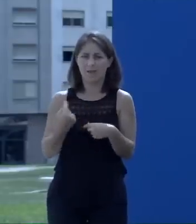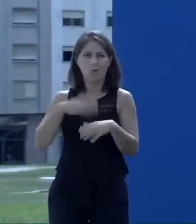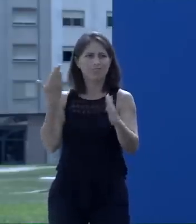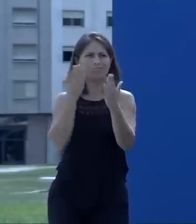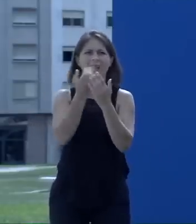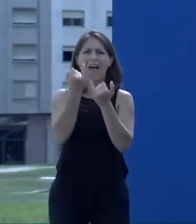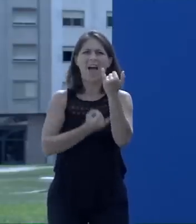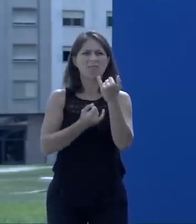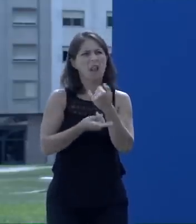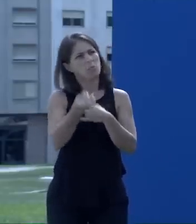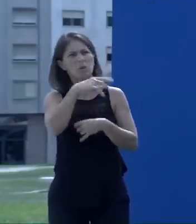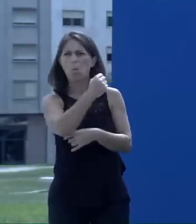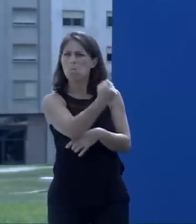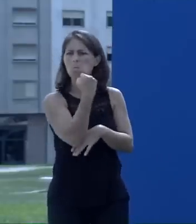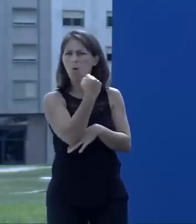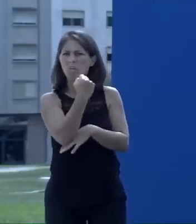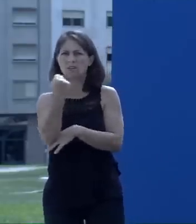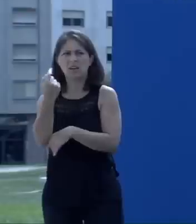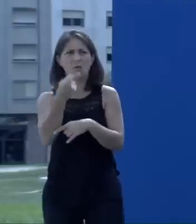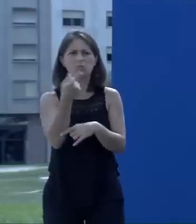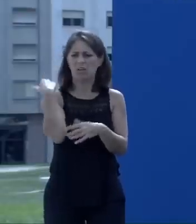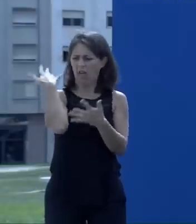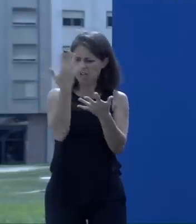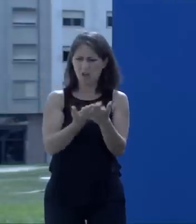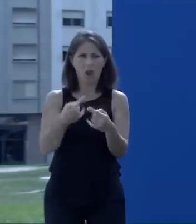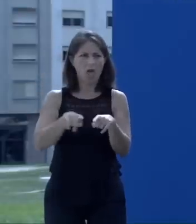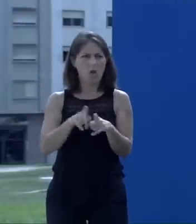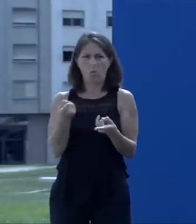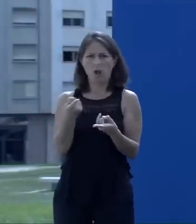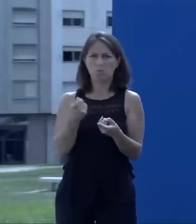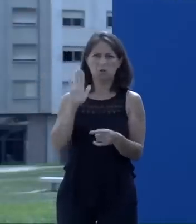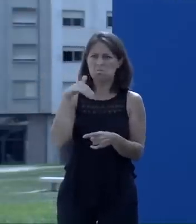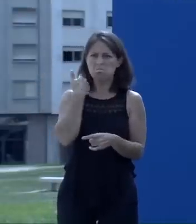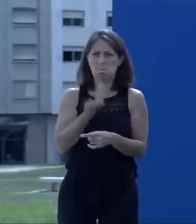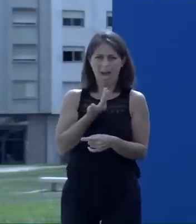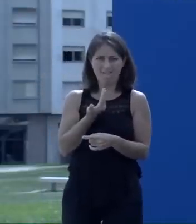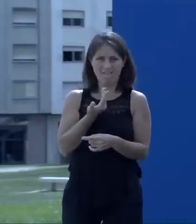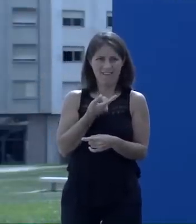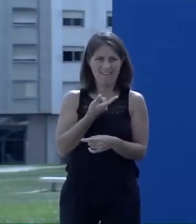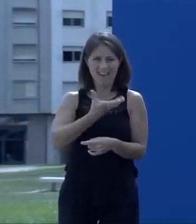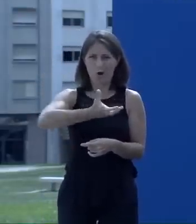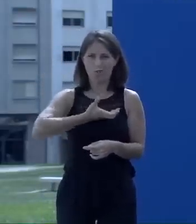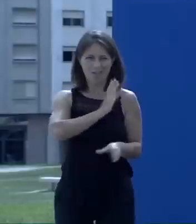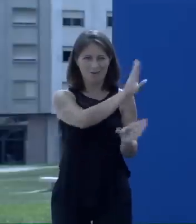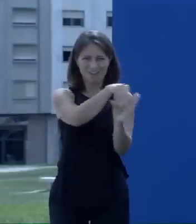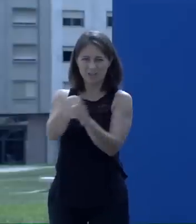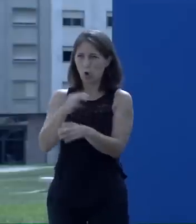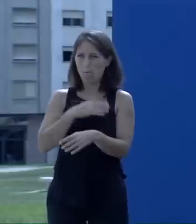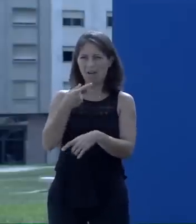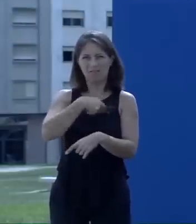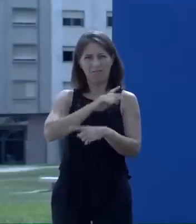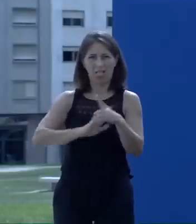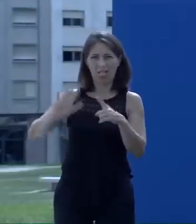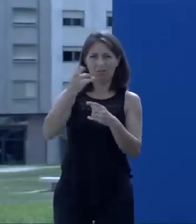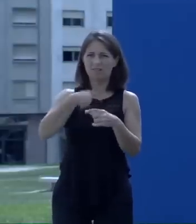plantar cara fronte uns poderes que exercían e se comportaban como verdadeiras mafias no local e no nacional. No ámbito